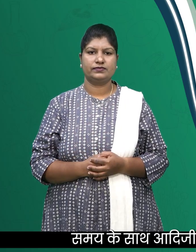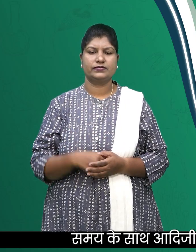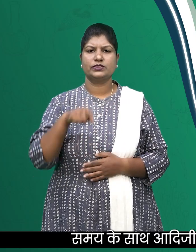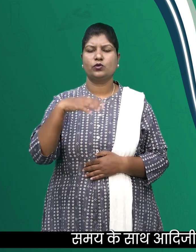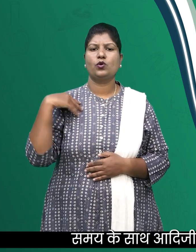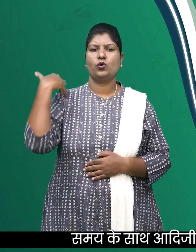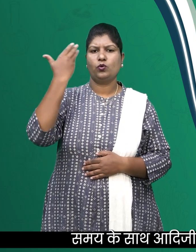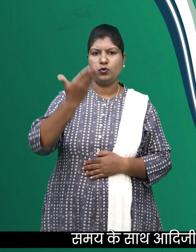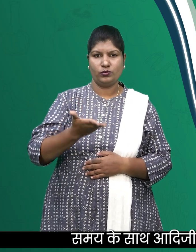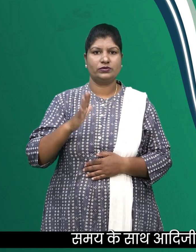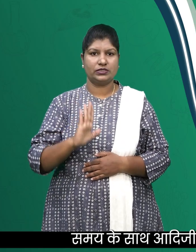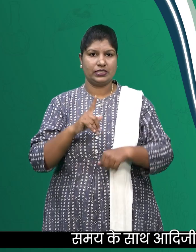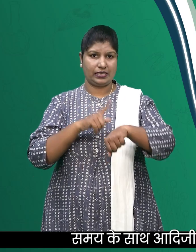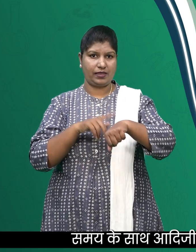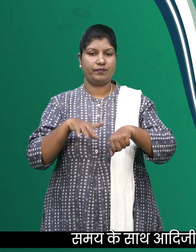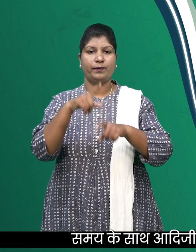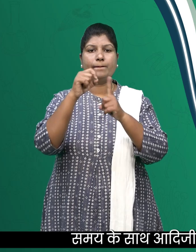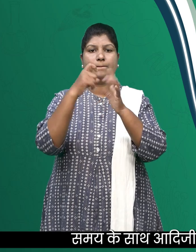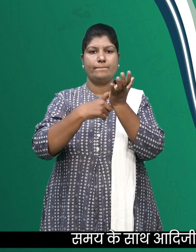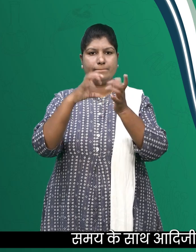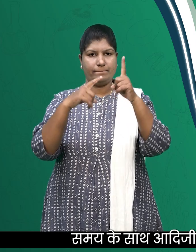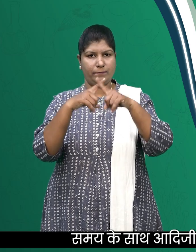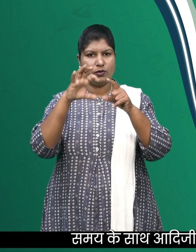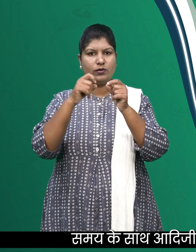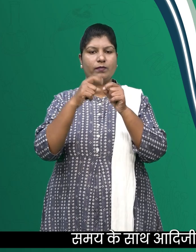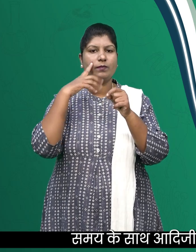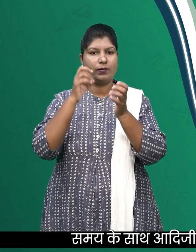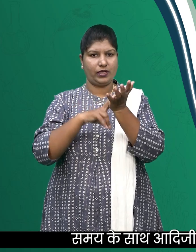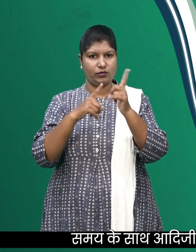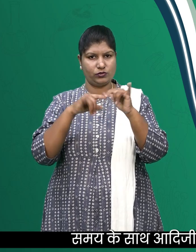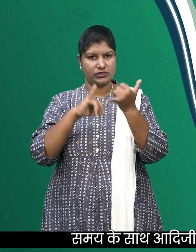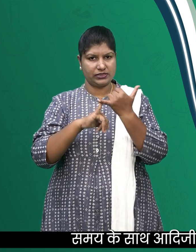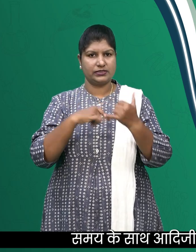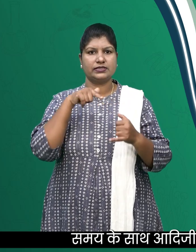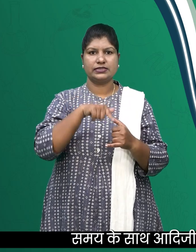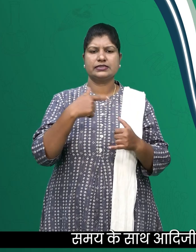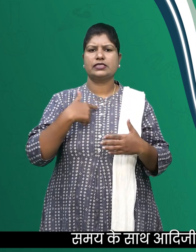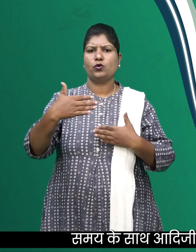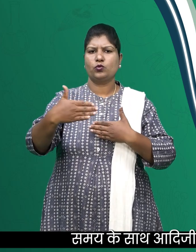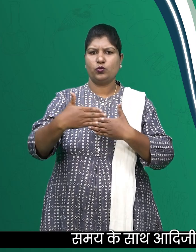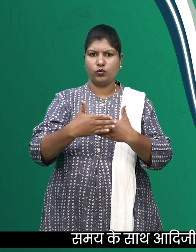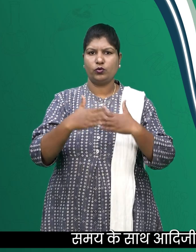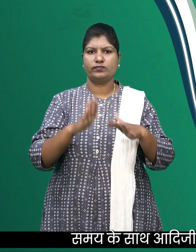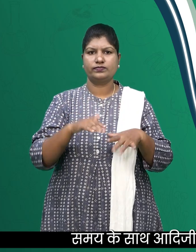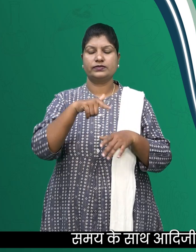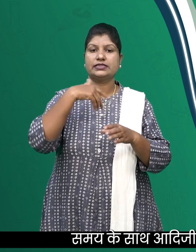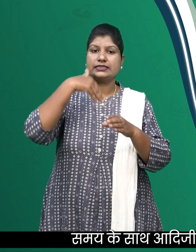समय के साथ आदिजीव एक प्रोटीन चर्बी झिल्ली में संलग्न हो गए।